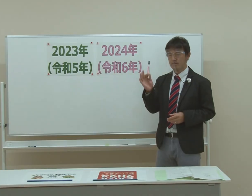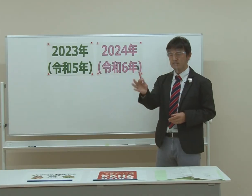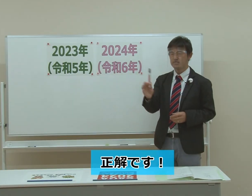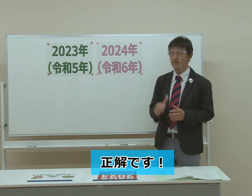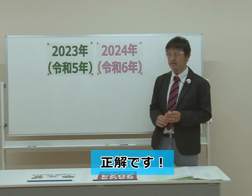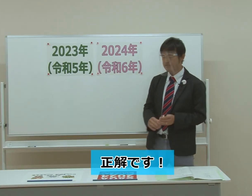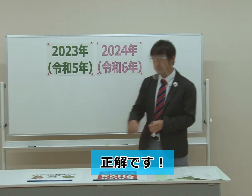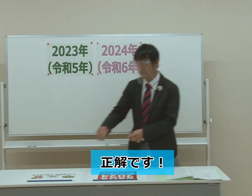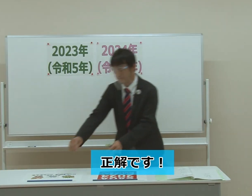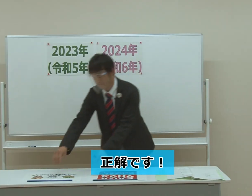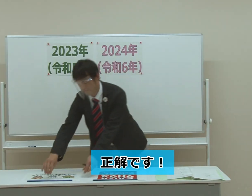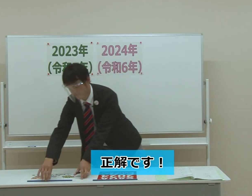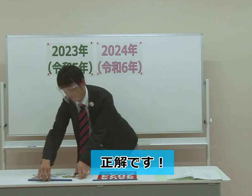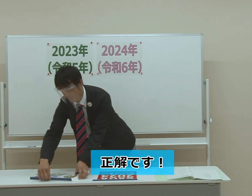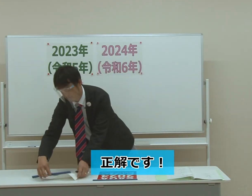正解です。